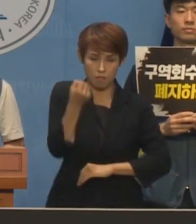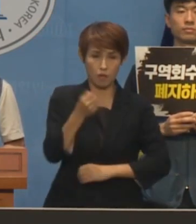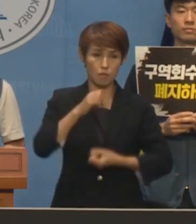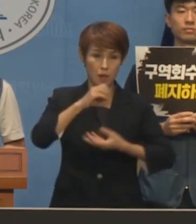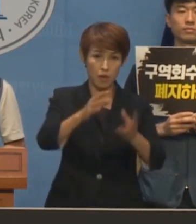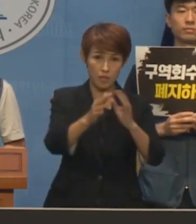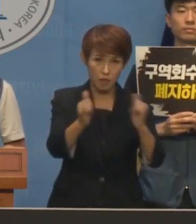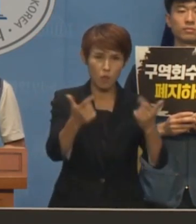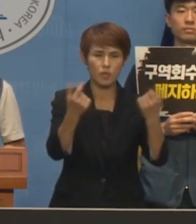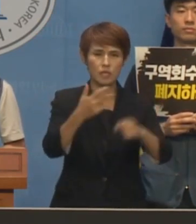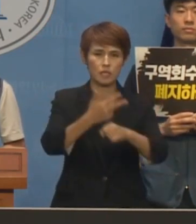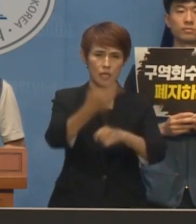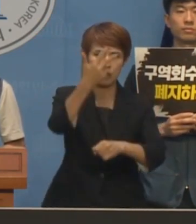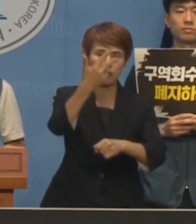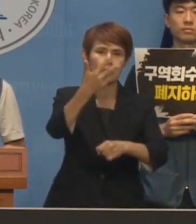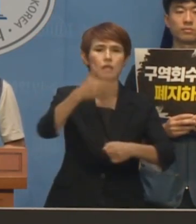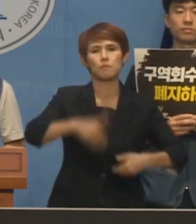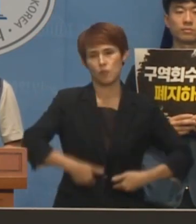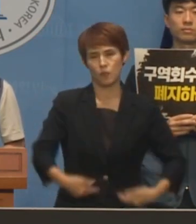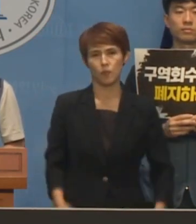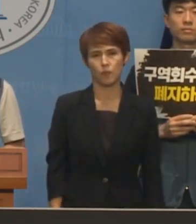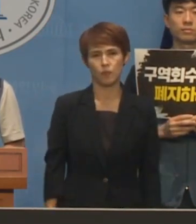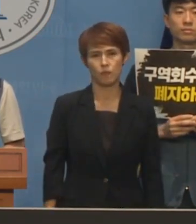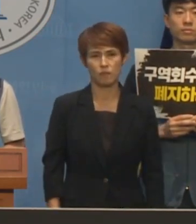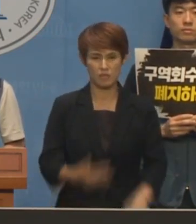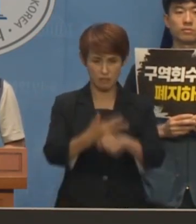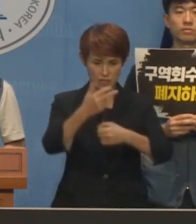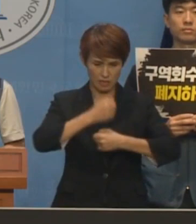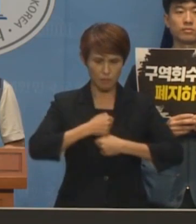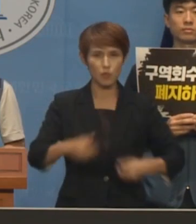언론보도에 따르면 인는는